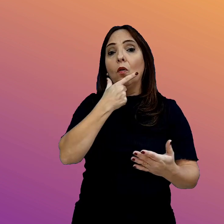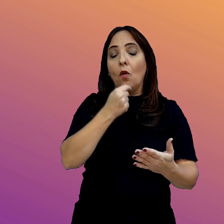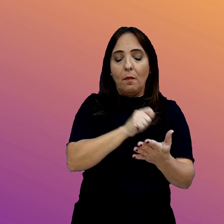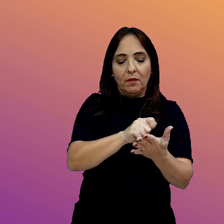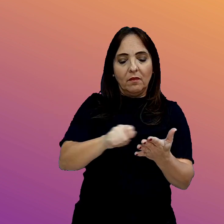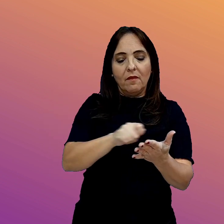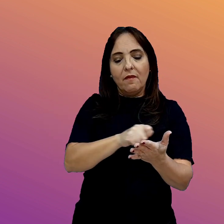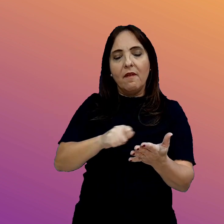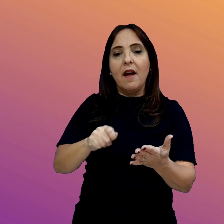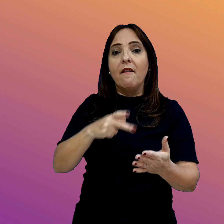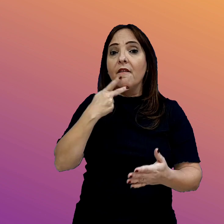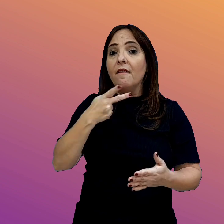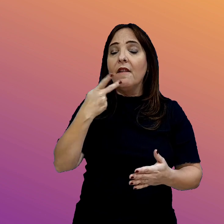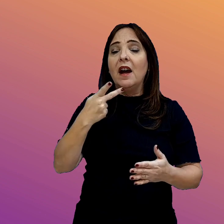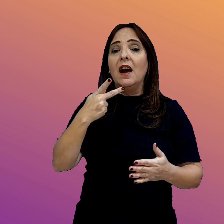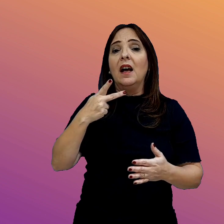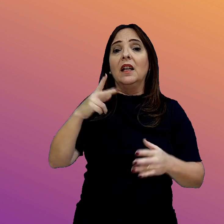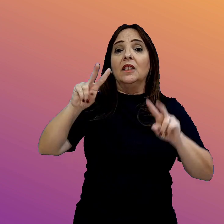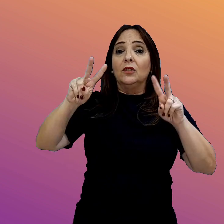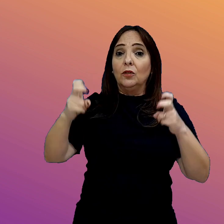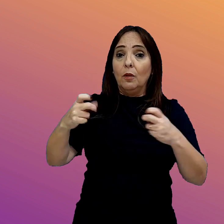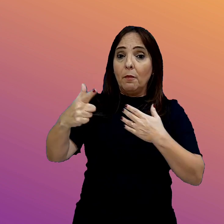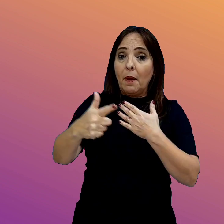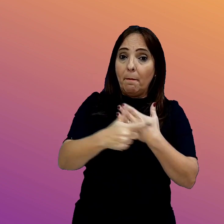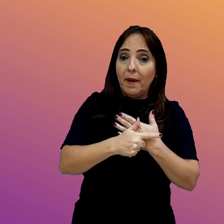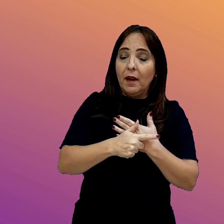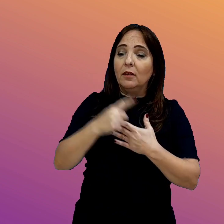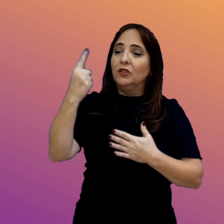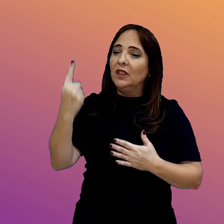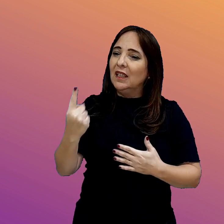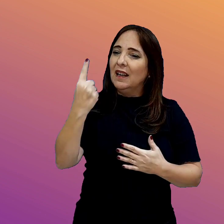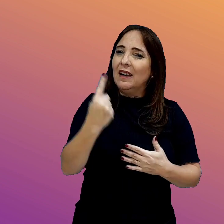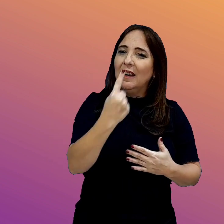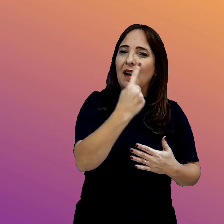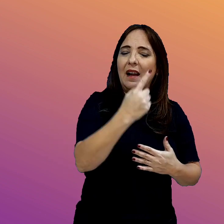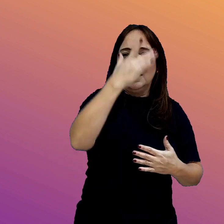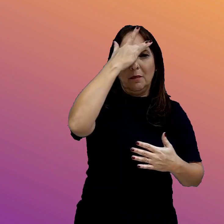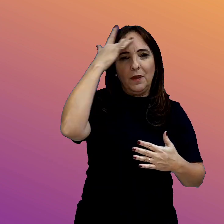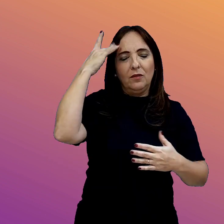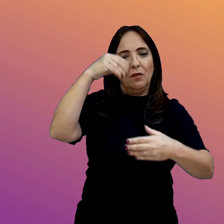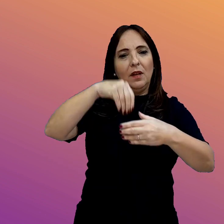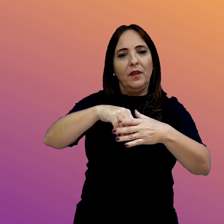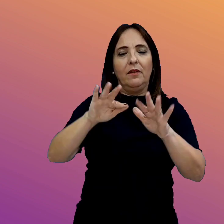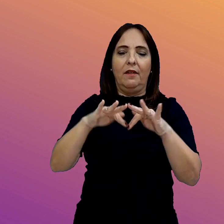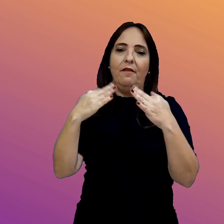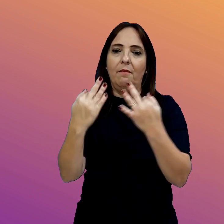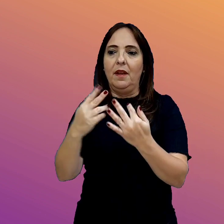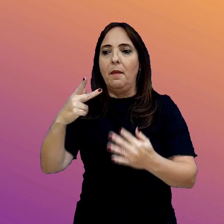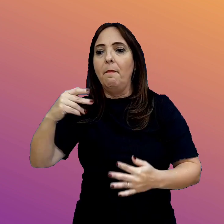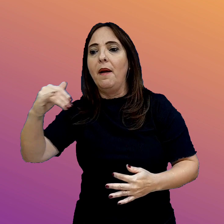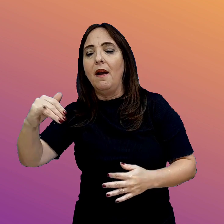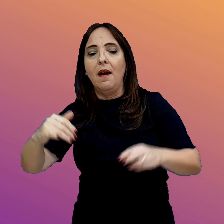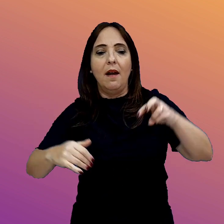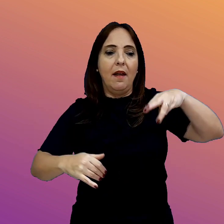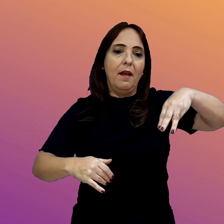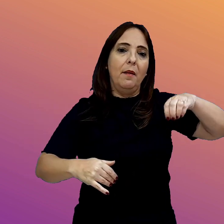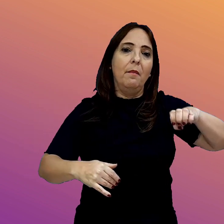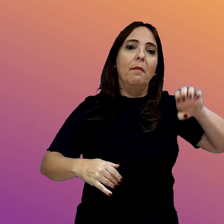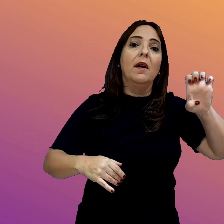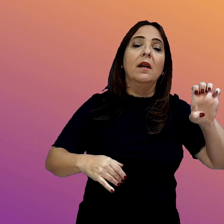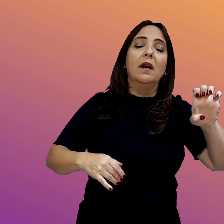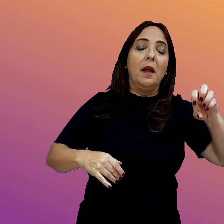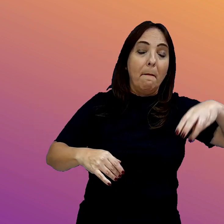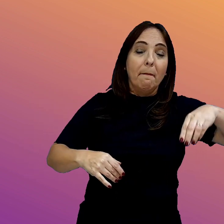crianças, homens que inspiram, mulheres que nos ensinam, sabe, as lições em